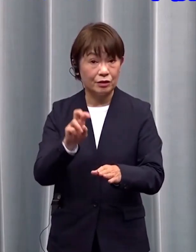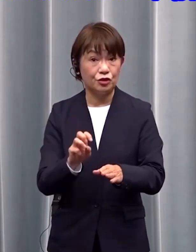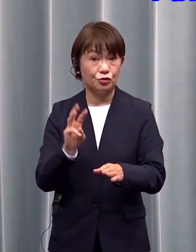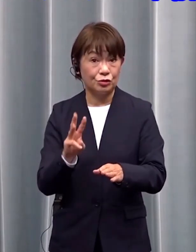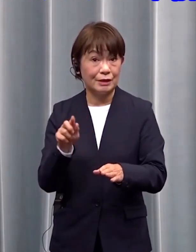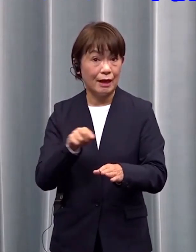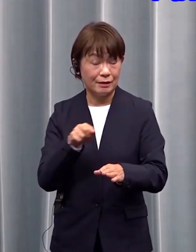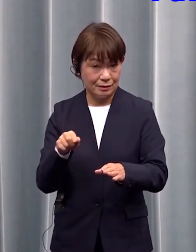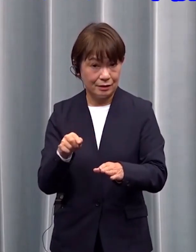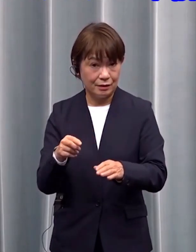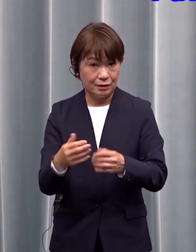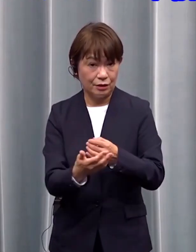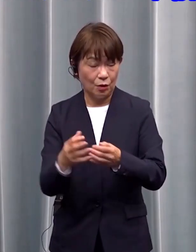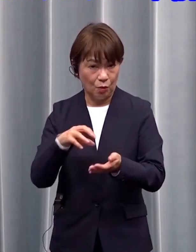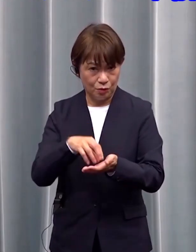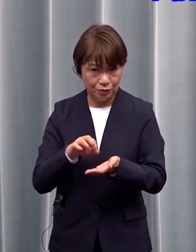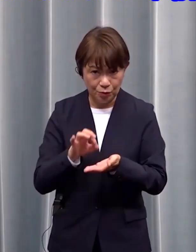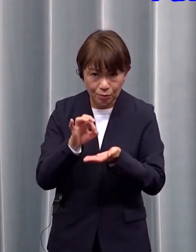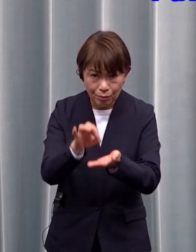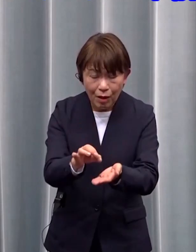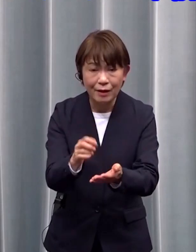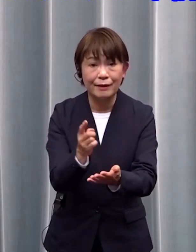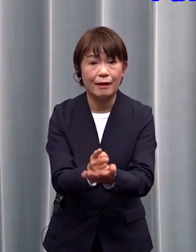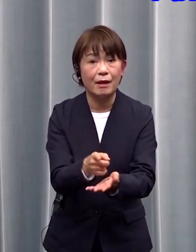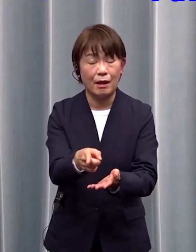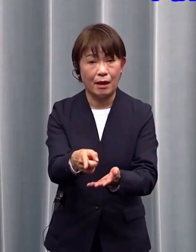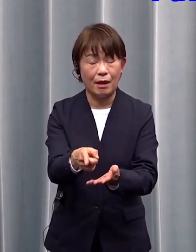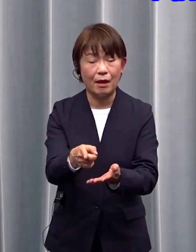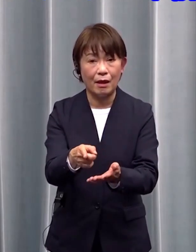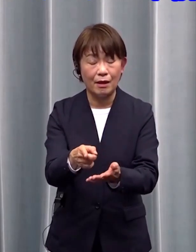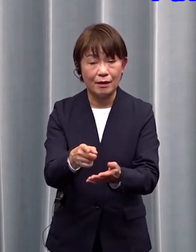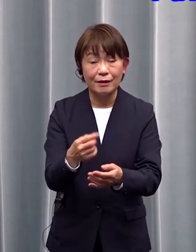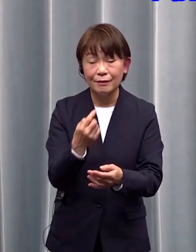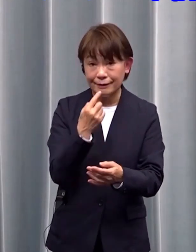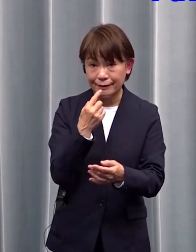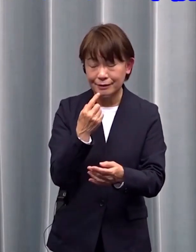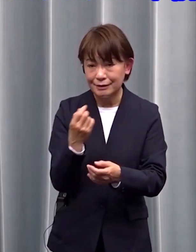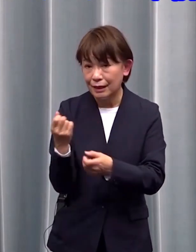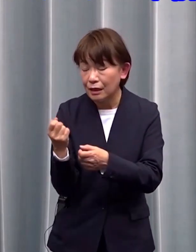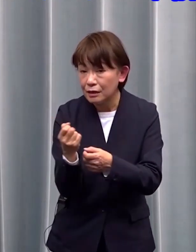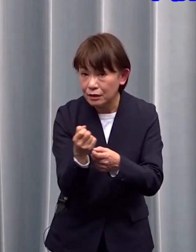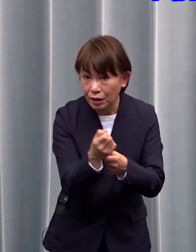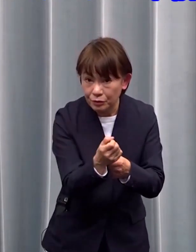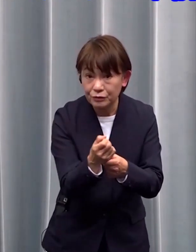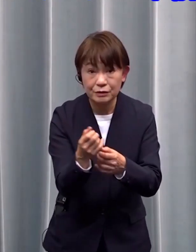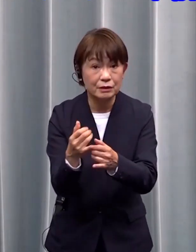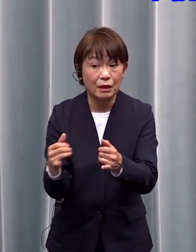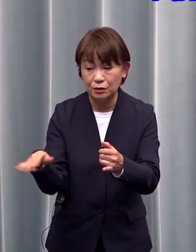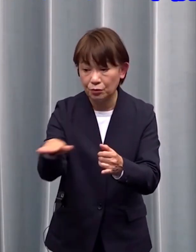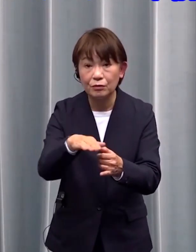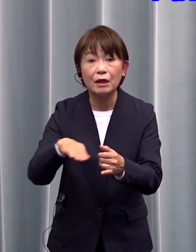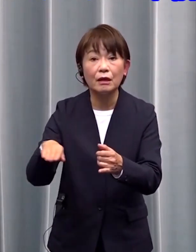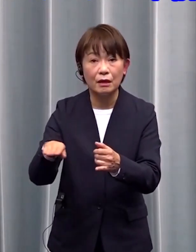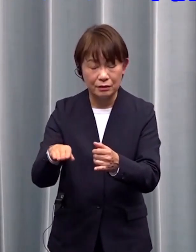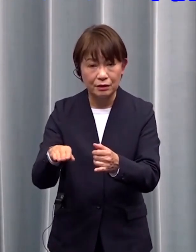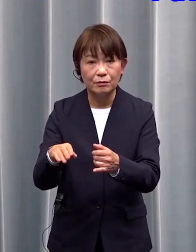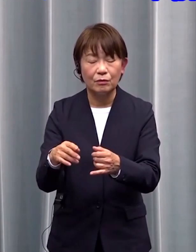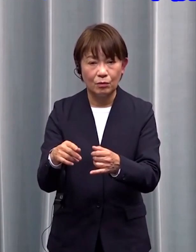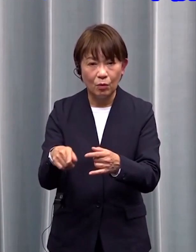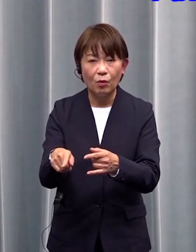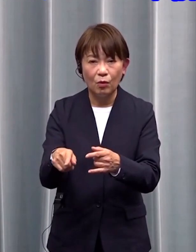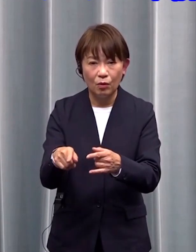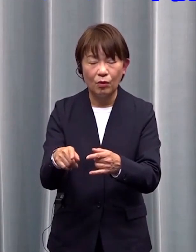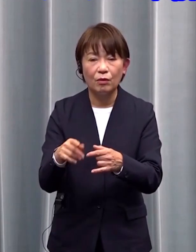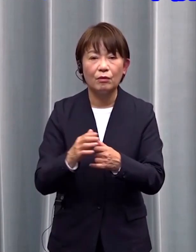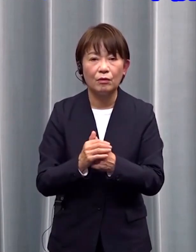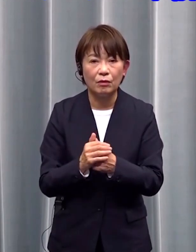が行われていない。で、私が、インタビューした方の中にも、告発したそのお母様に自分の被害を告発した1